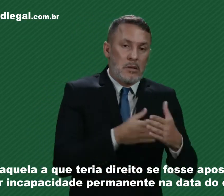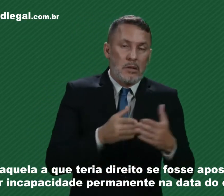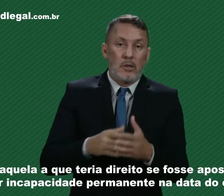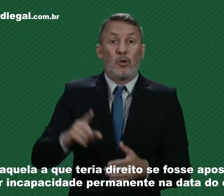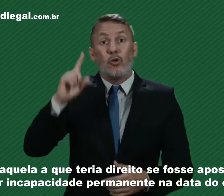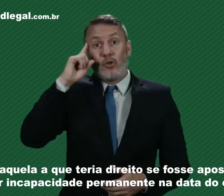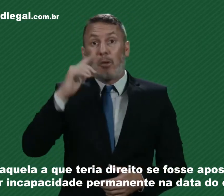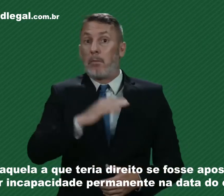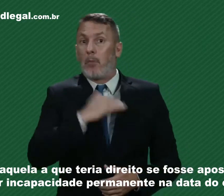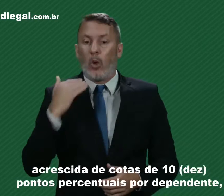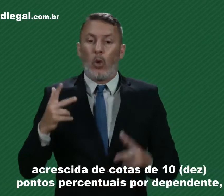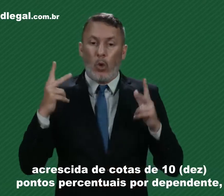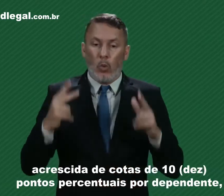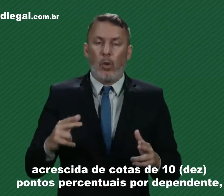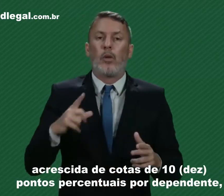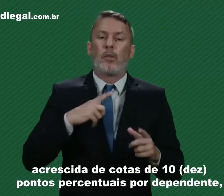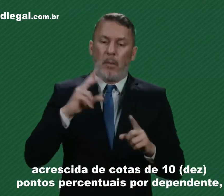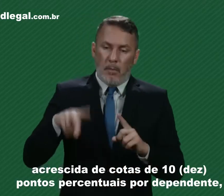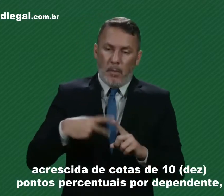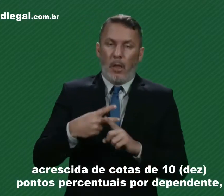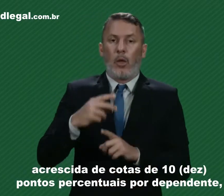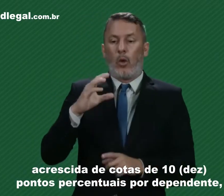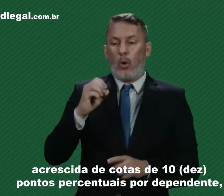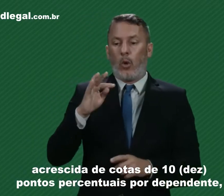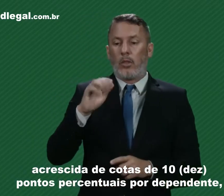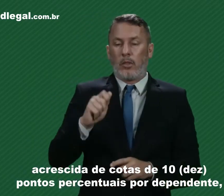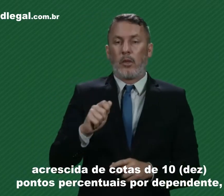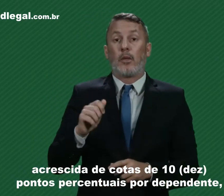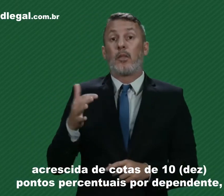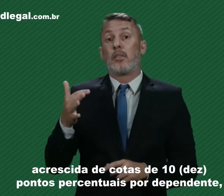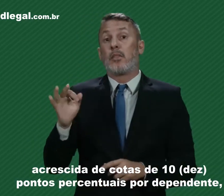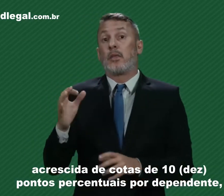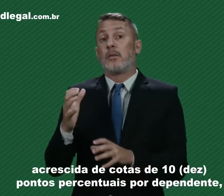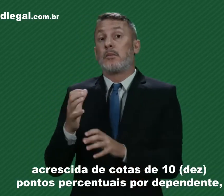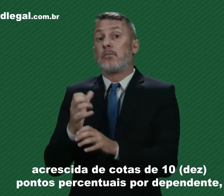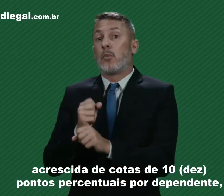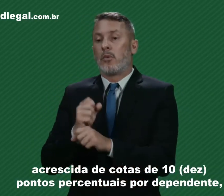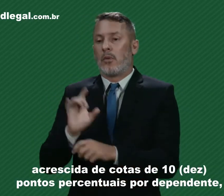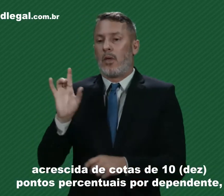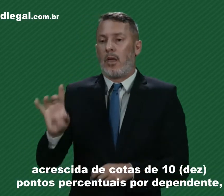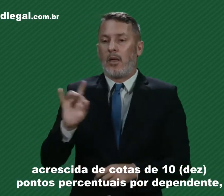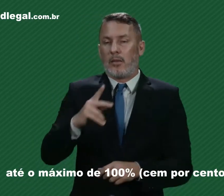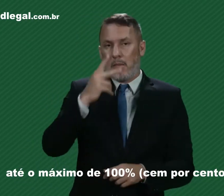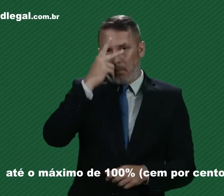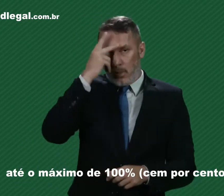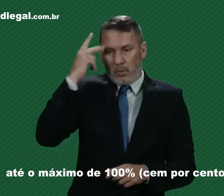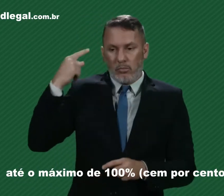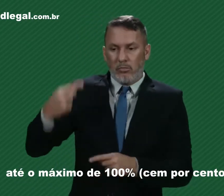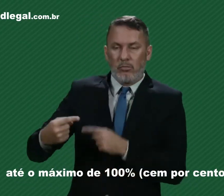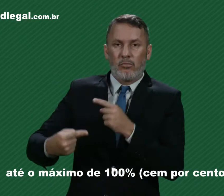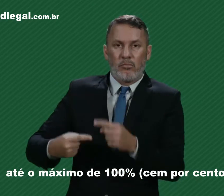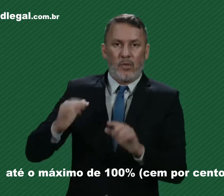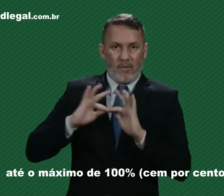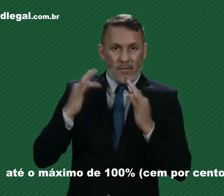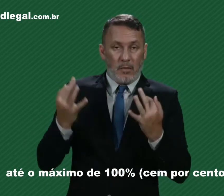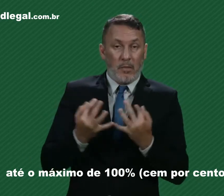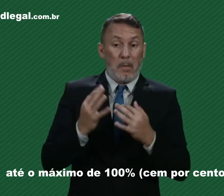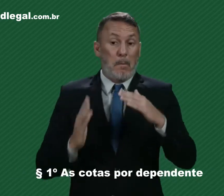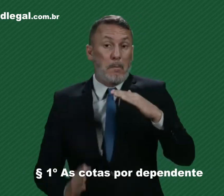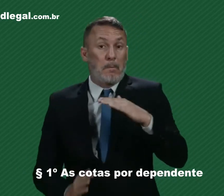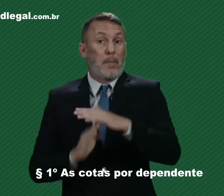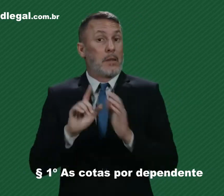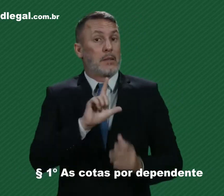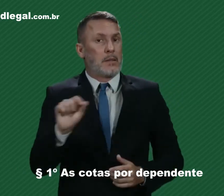permanente na data do óbito, acrescida de cotas de 10 pontos percentuais por dependente até o máximo de